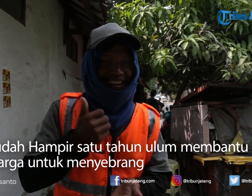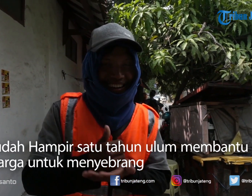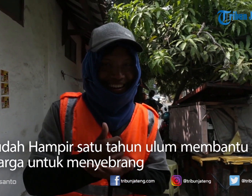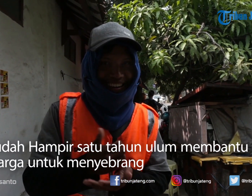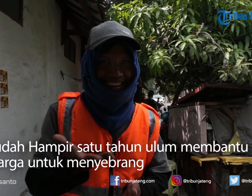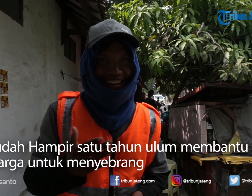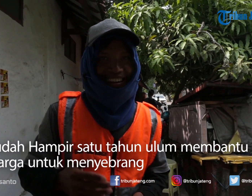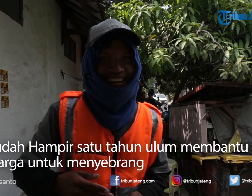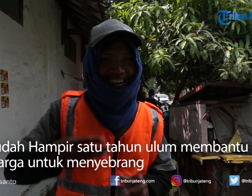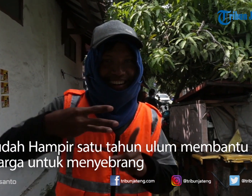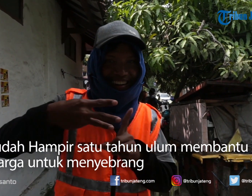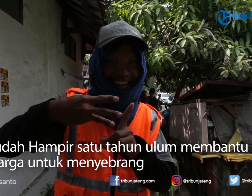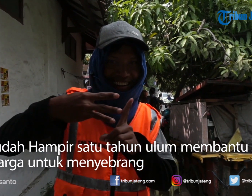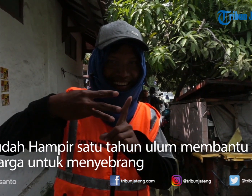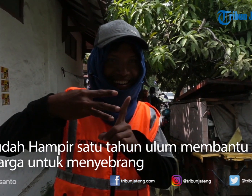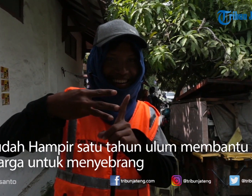nanti kan lo.